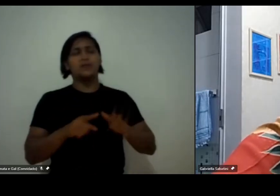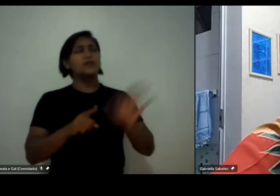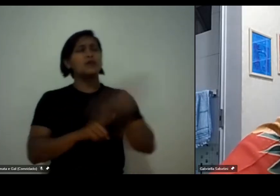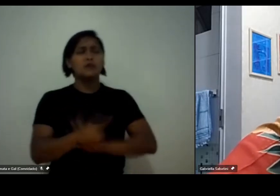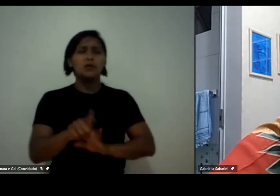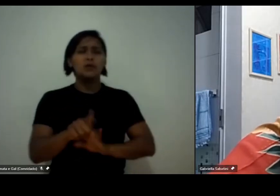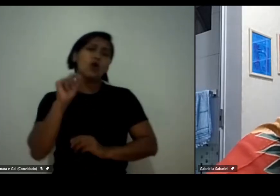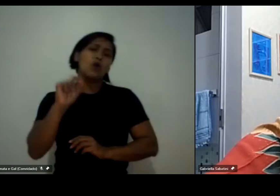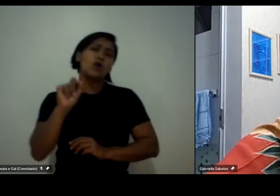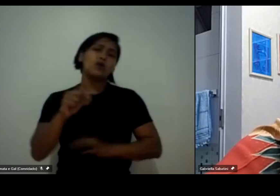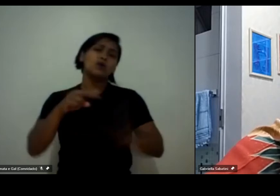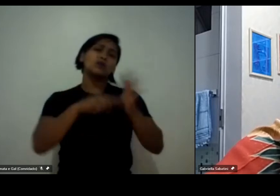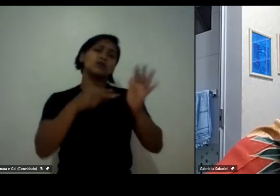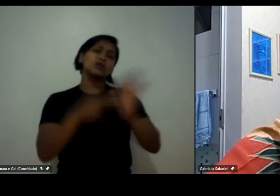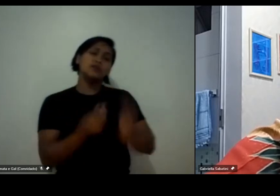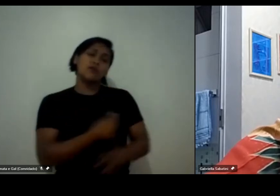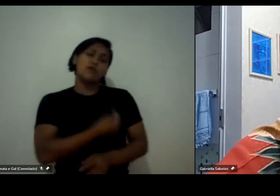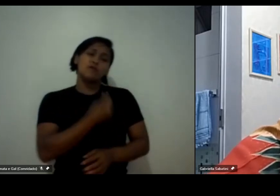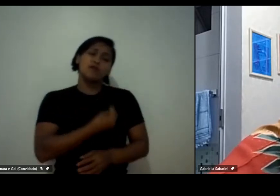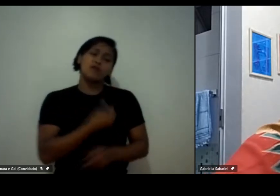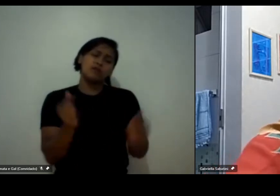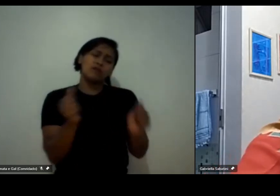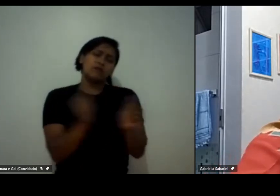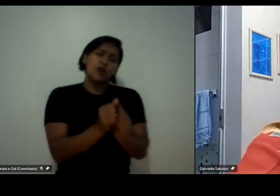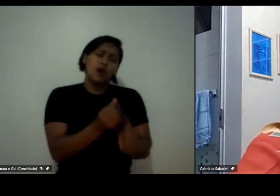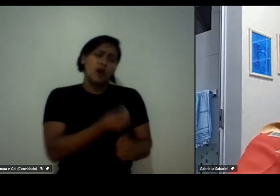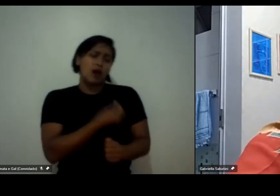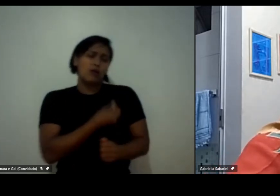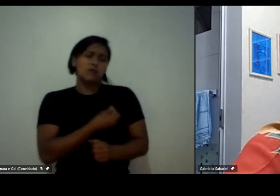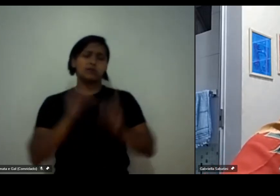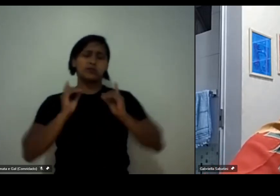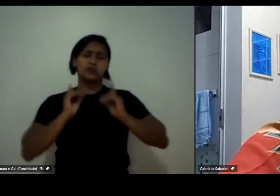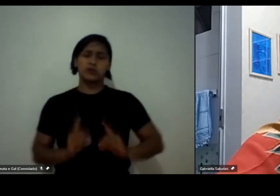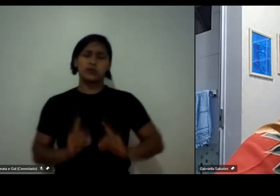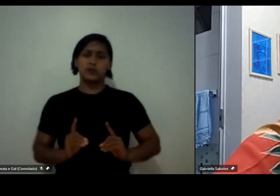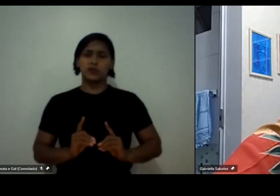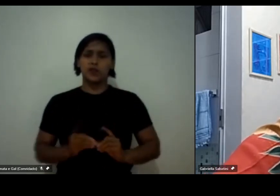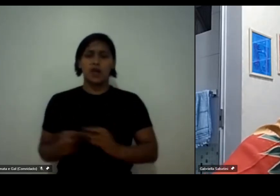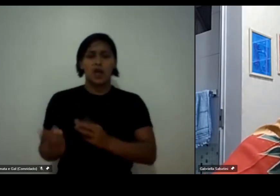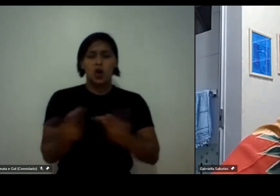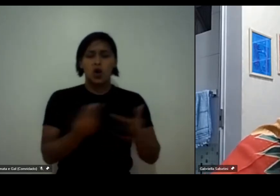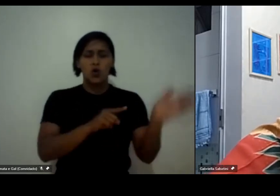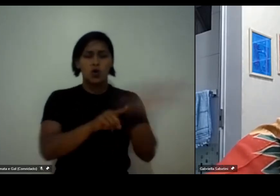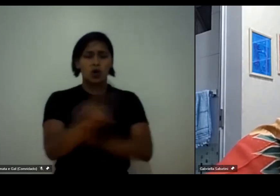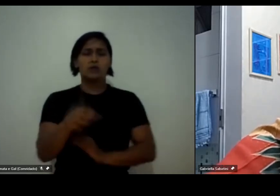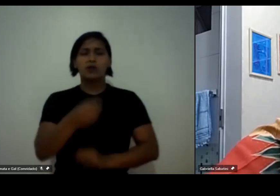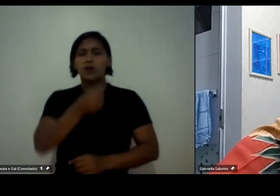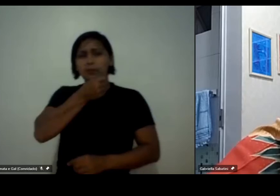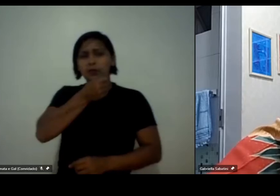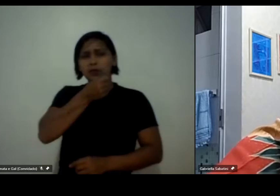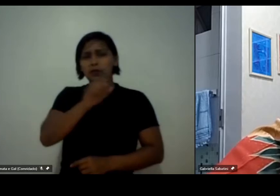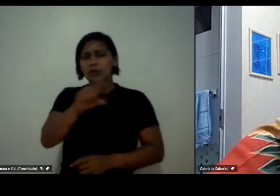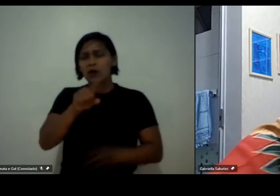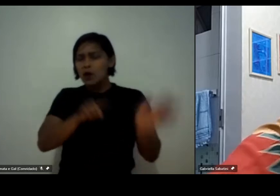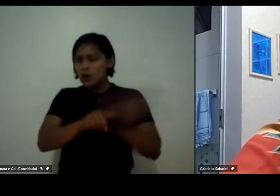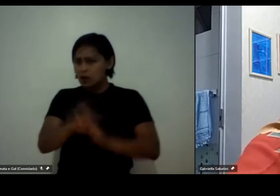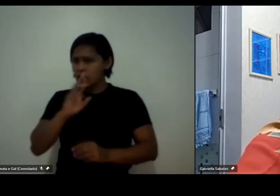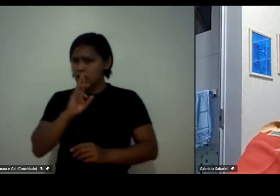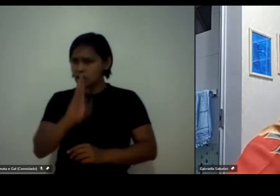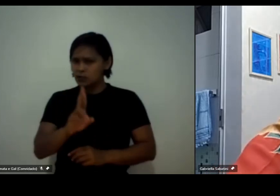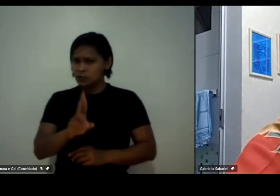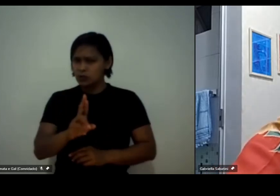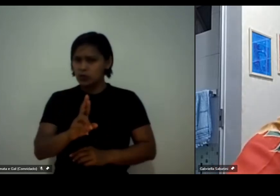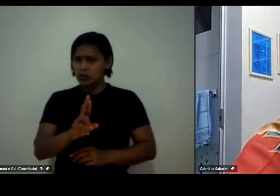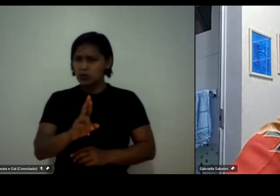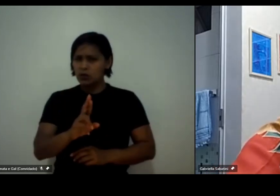o que significa viver com sua deficiência para Lia, a mesma que fiz para as demais entrevistadas, ela respondeu de uma maneira